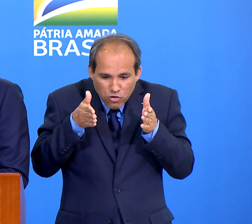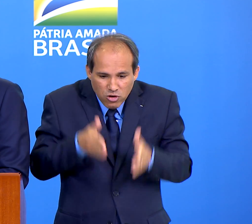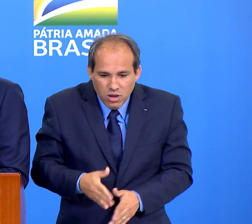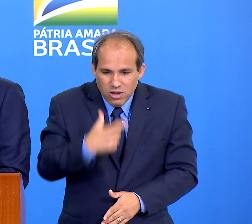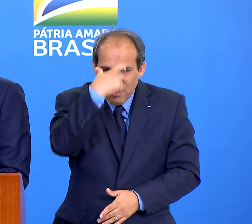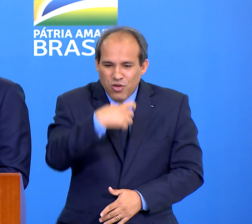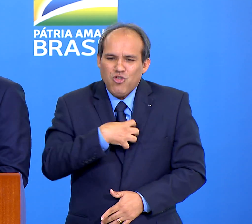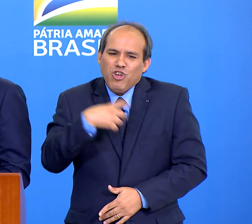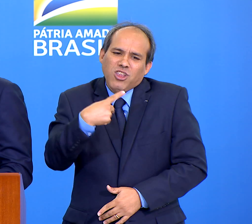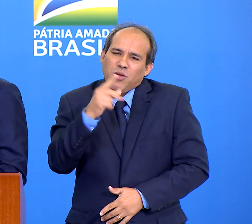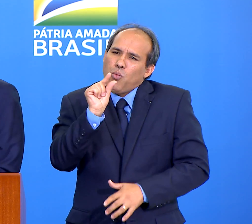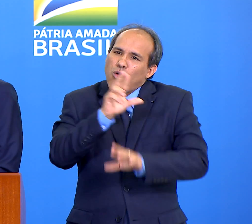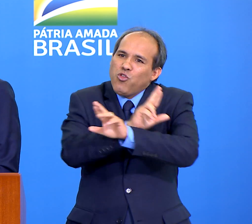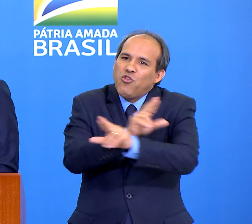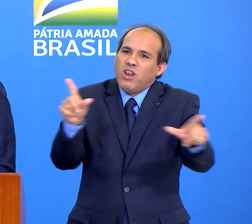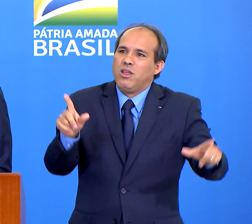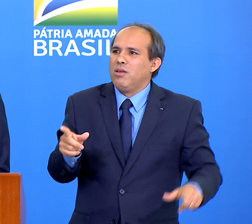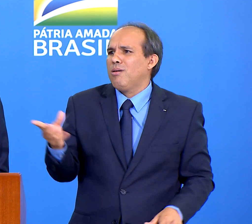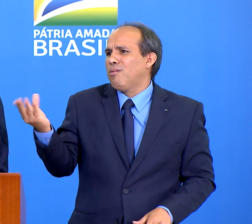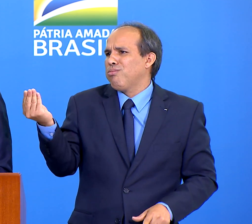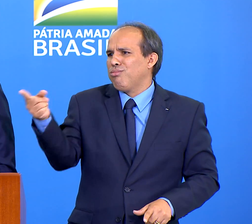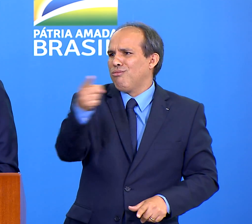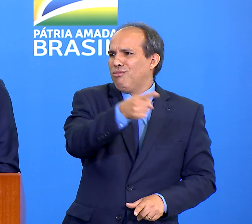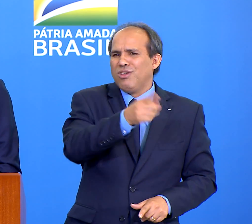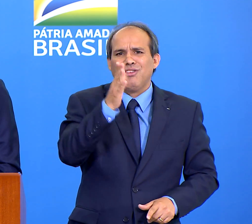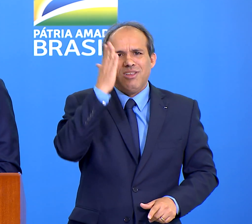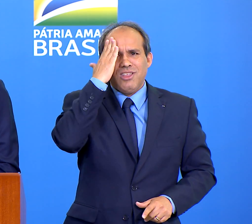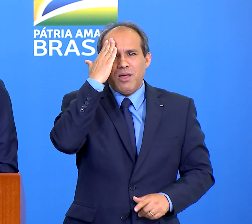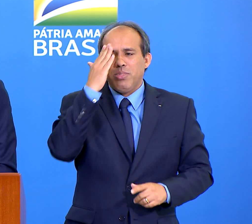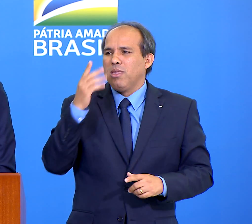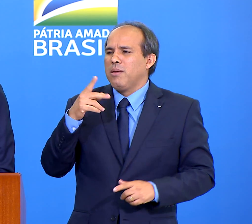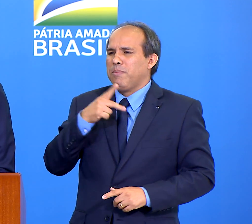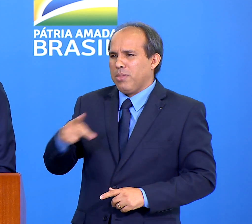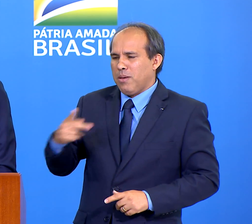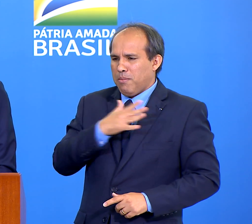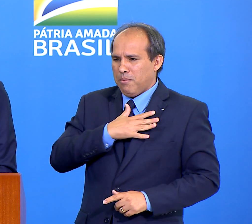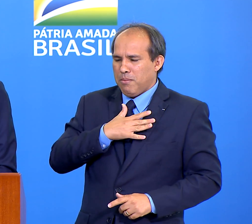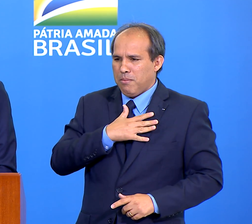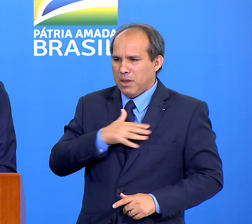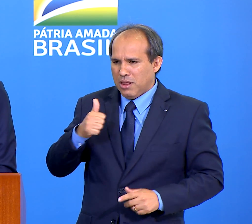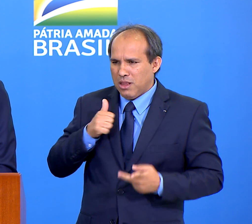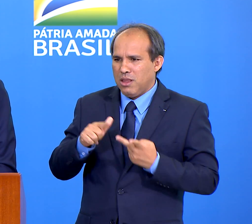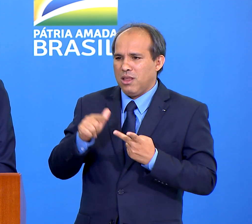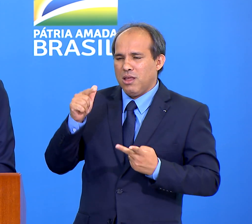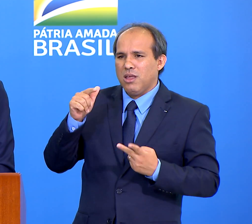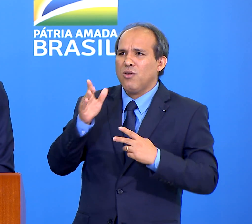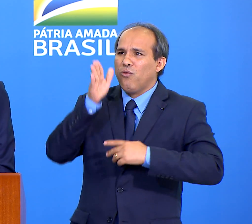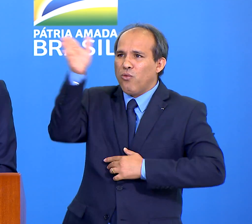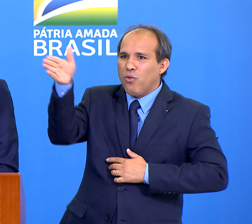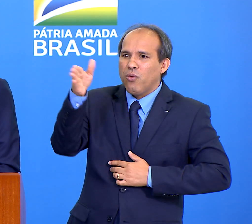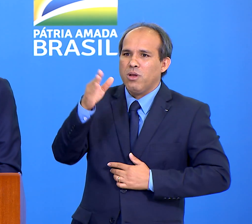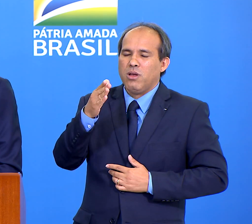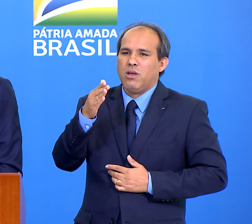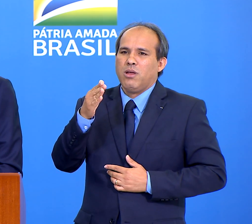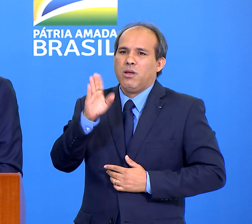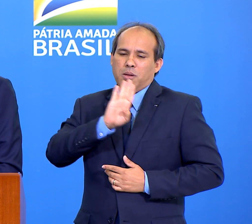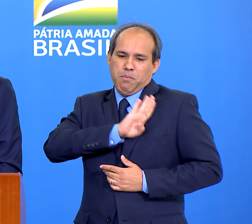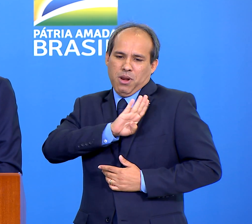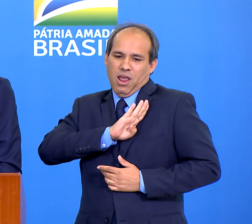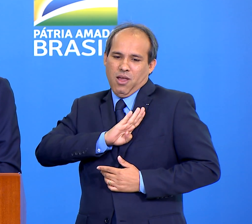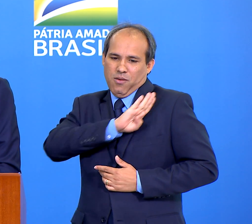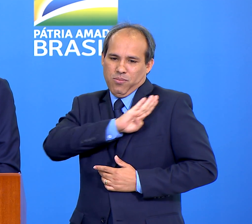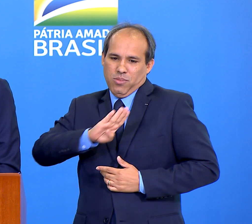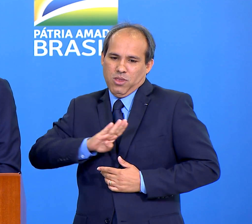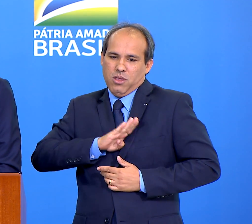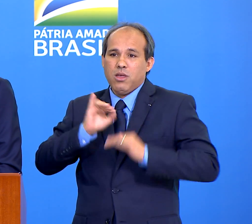maneira diferente vários de vocês o presidente já teve a primeira dama lá em Breves na Ilha de Marajó são normalmente aqueles